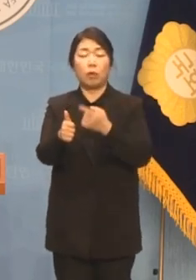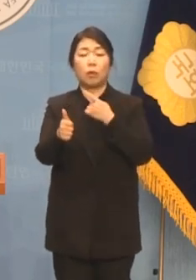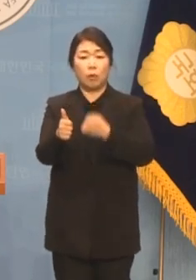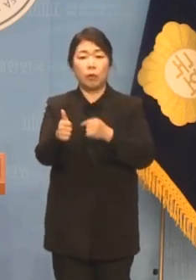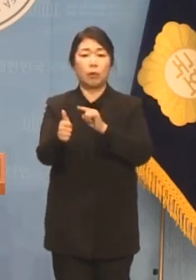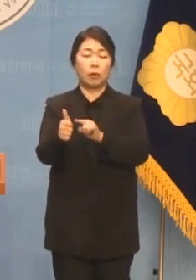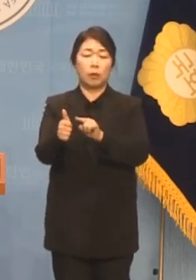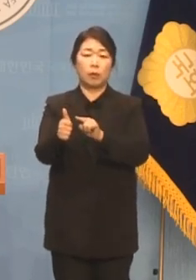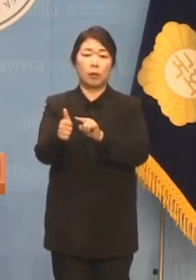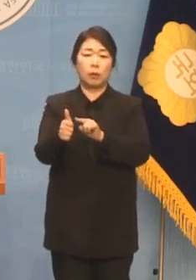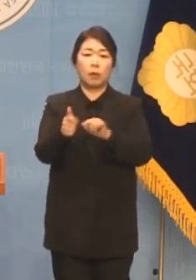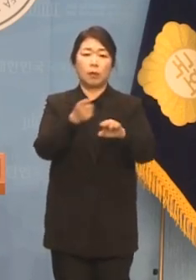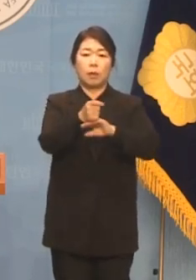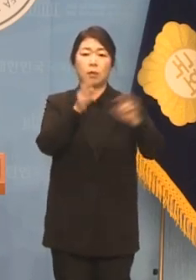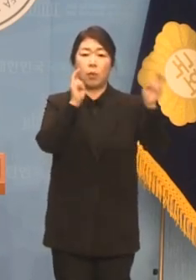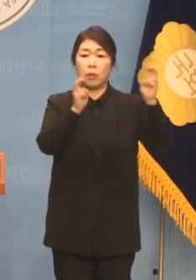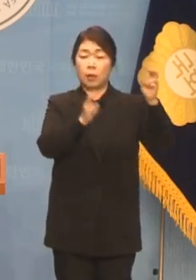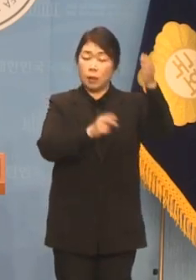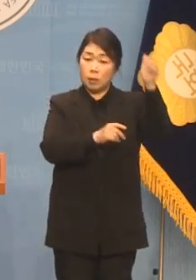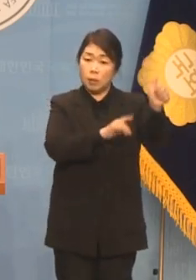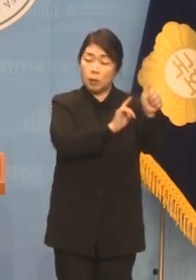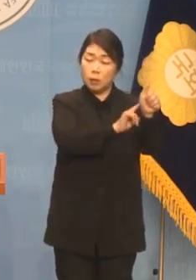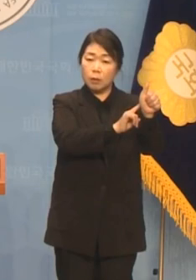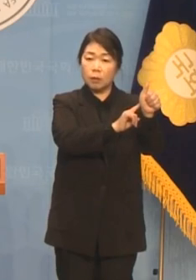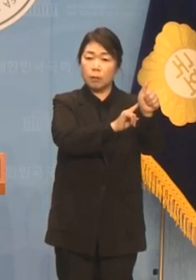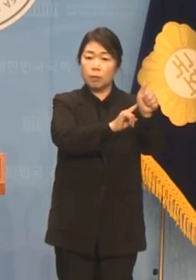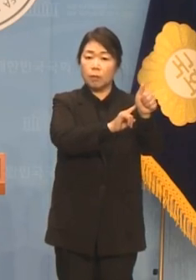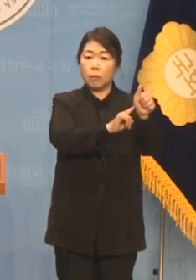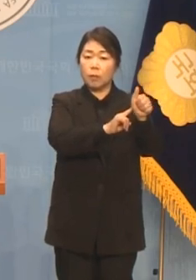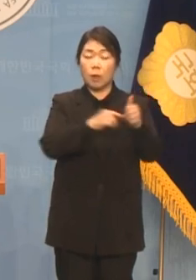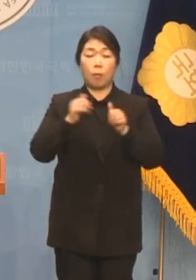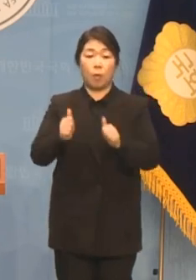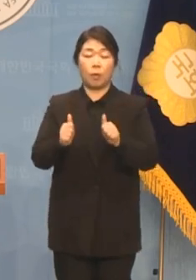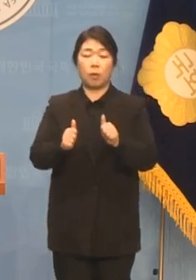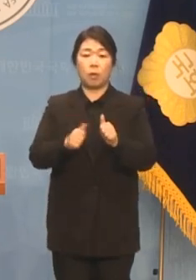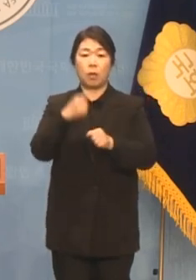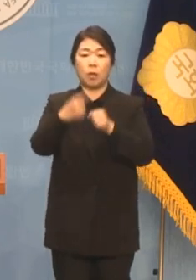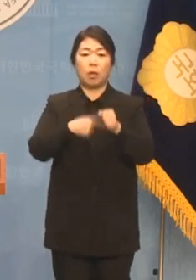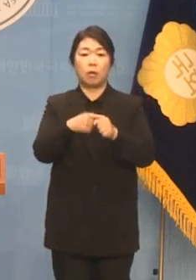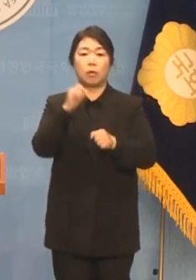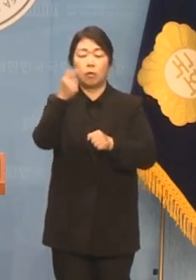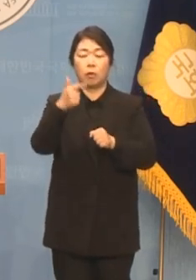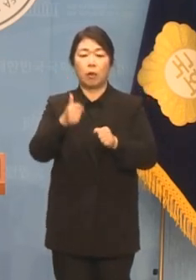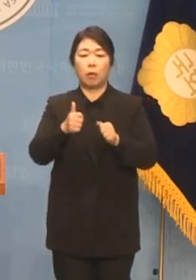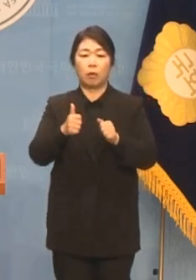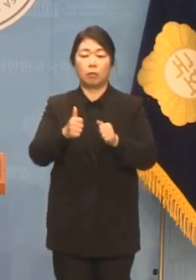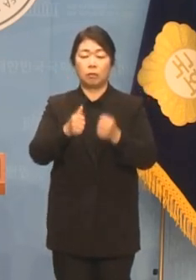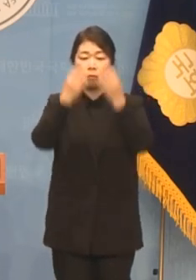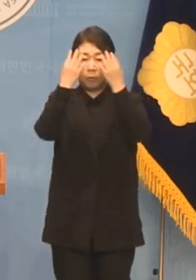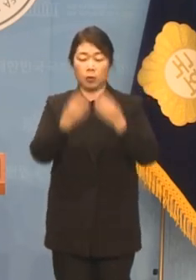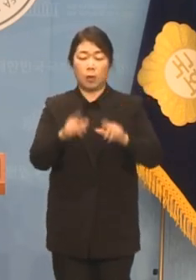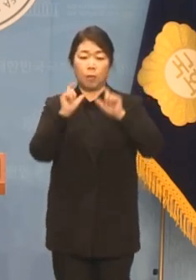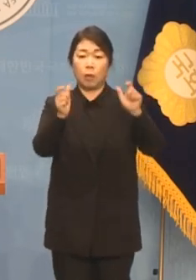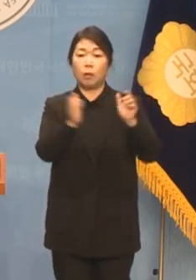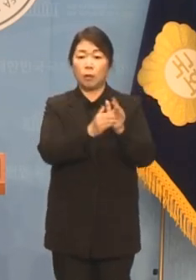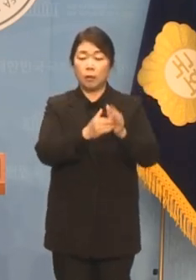일삼던 택시회사 사장에게 법원이 1년 6개월의 징역형을